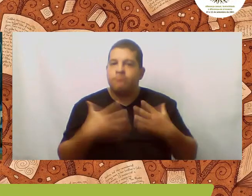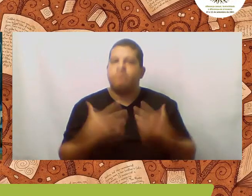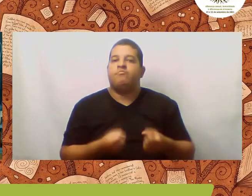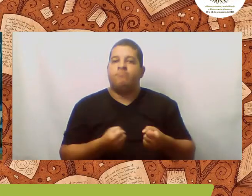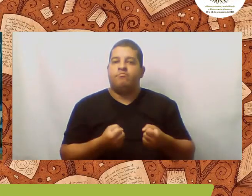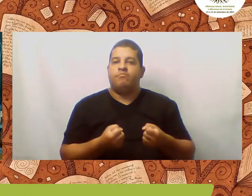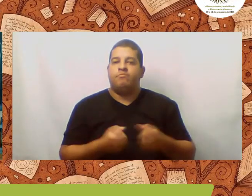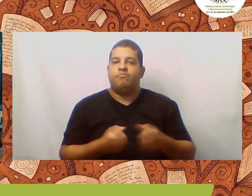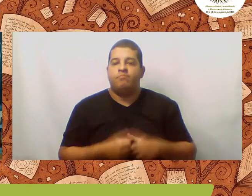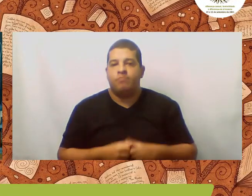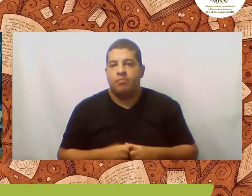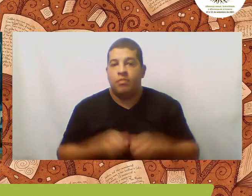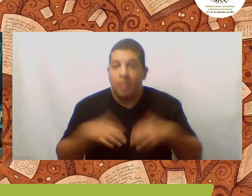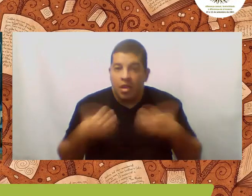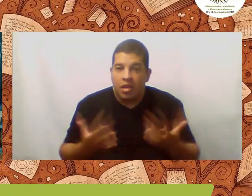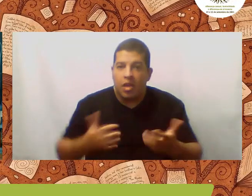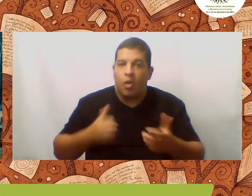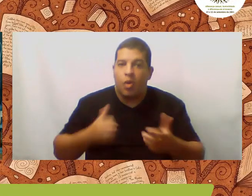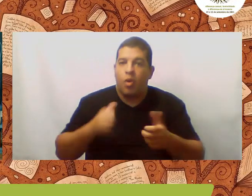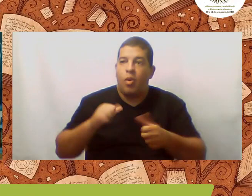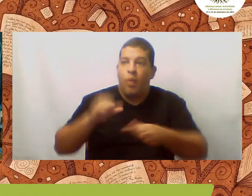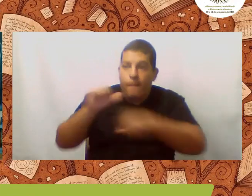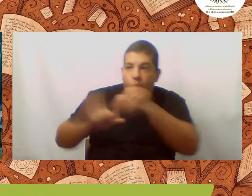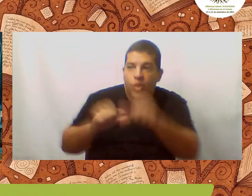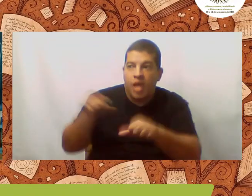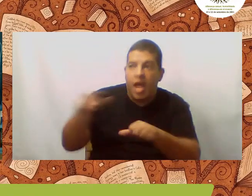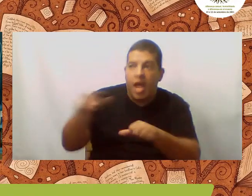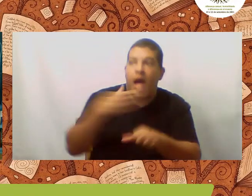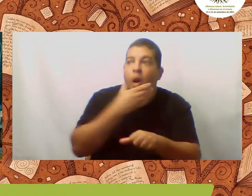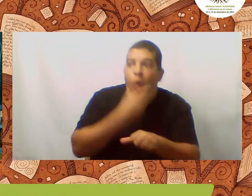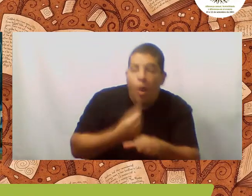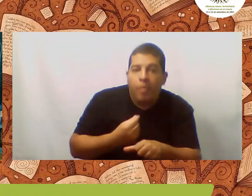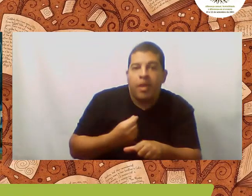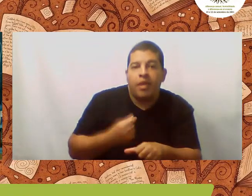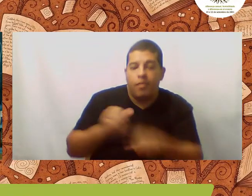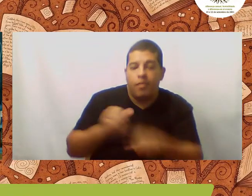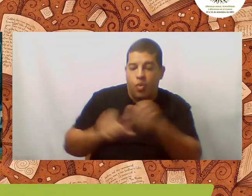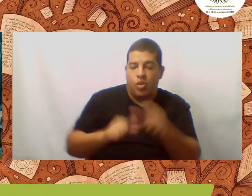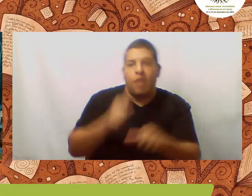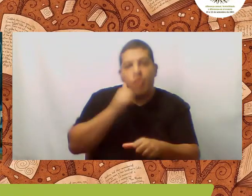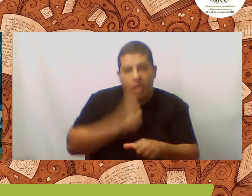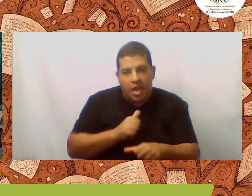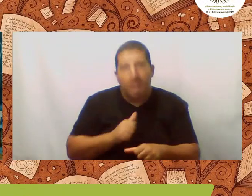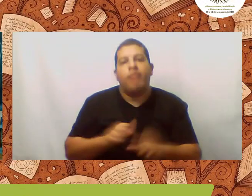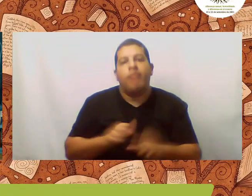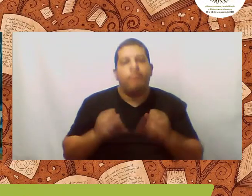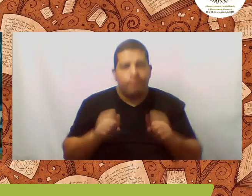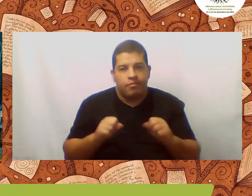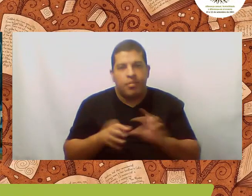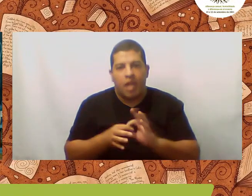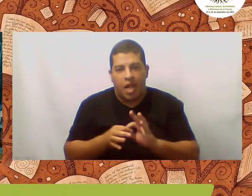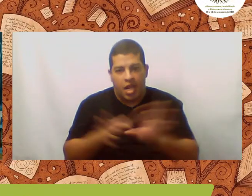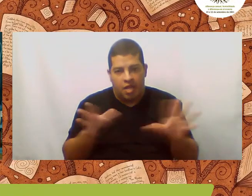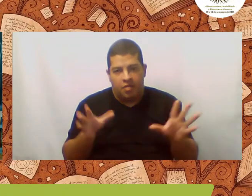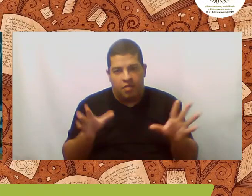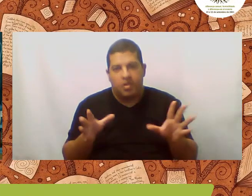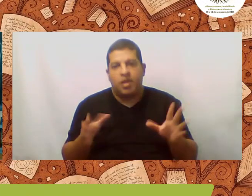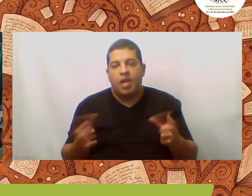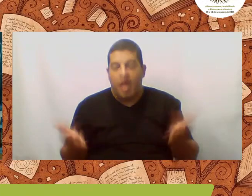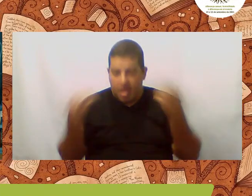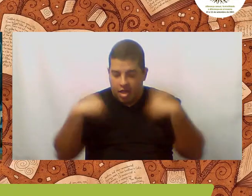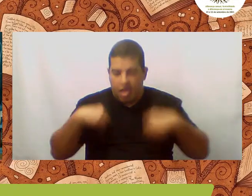essa transformação do homem em mulher se tornava possível, de acordo com uma mudança hormonal, eu repito,